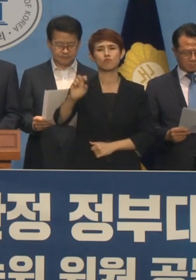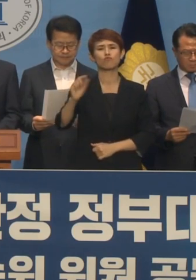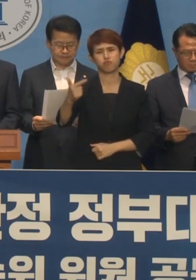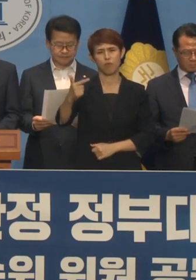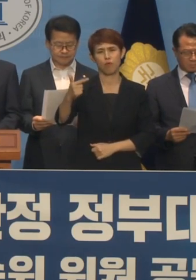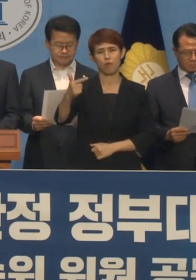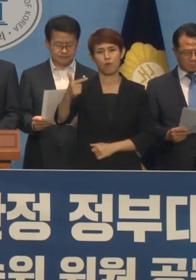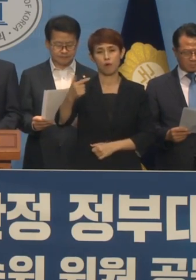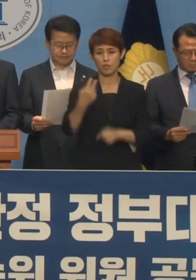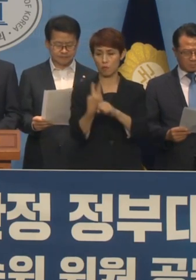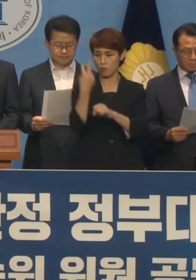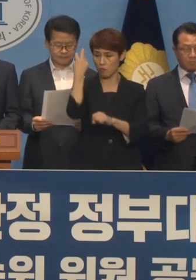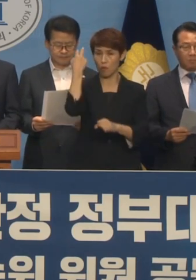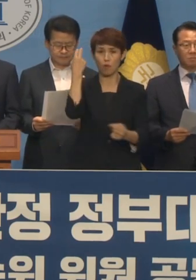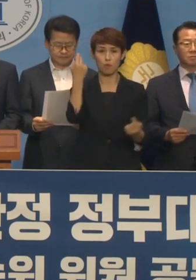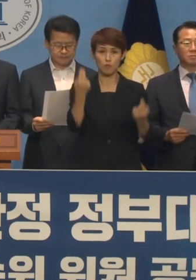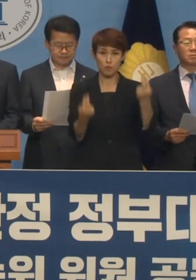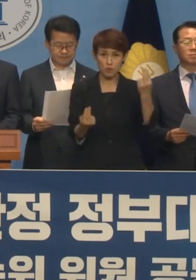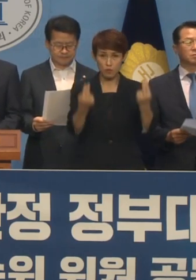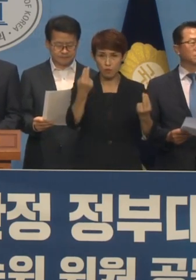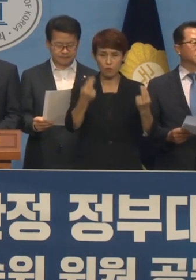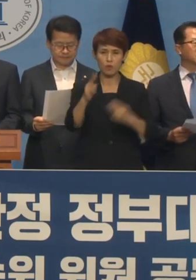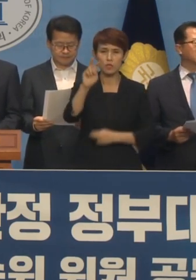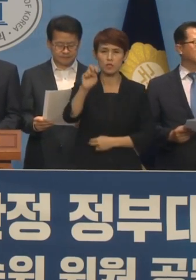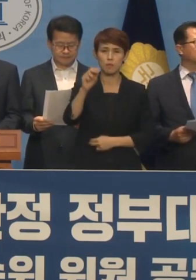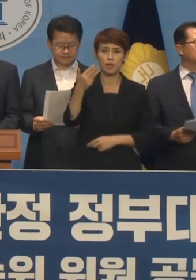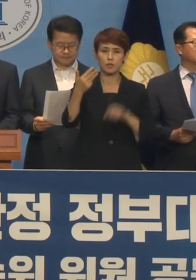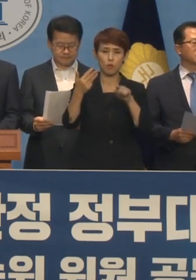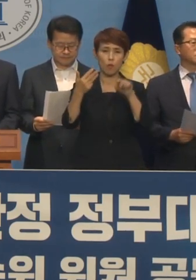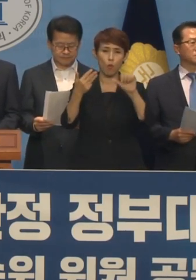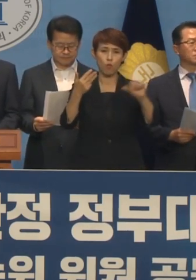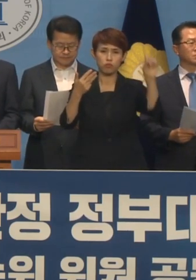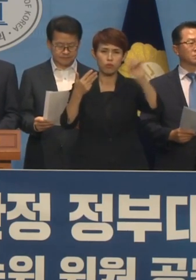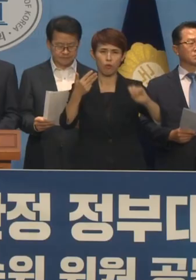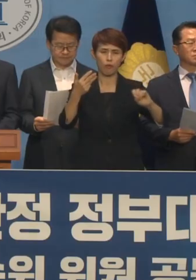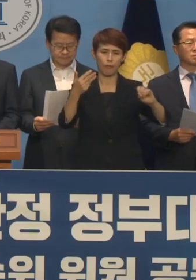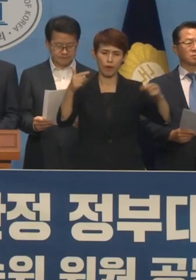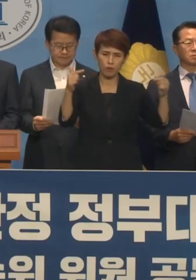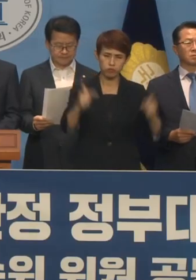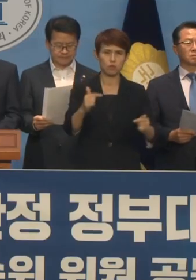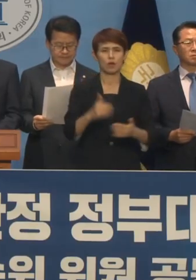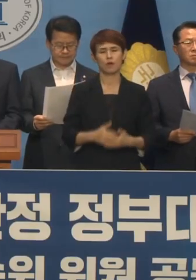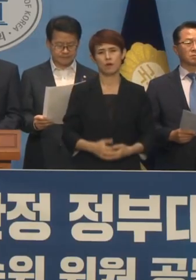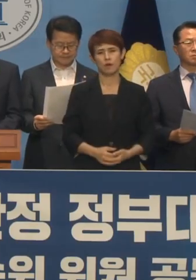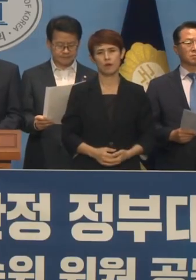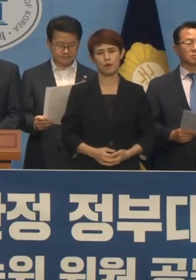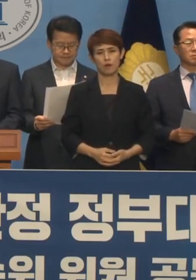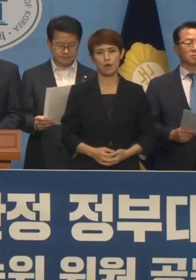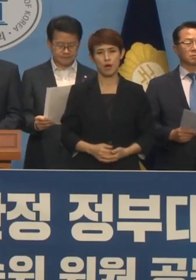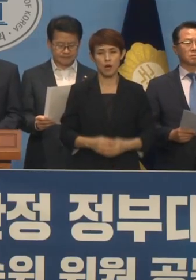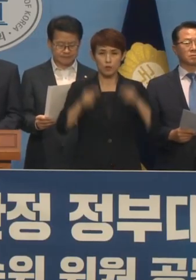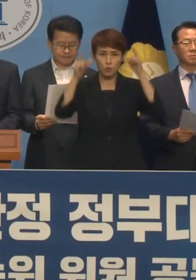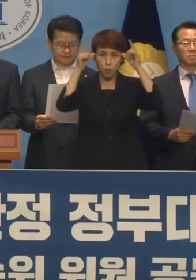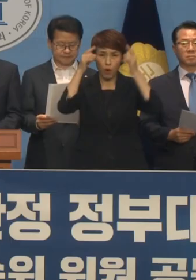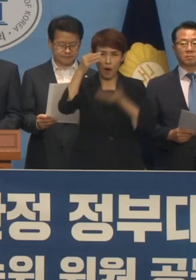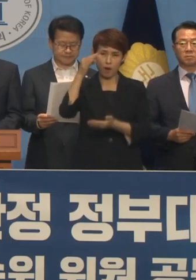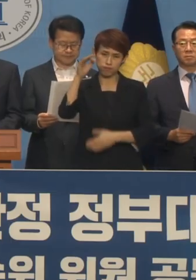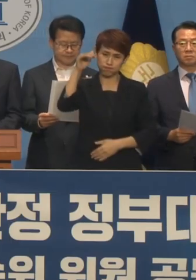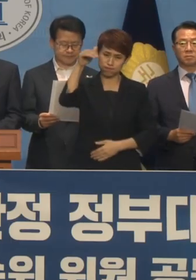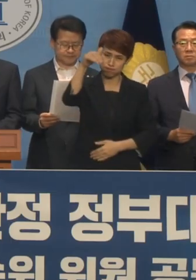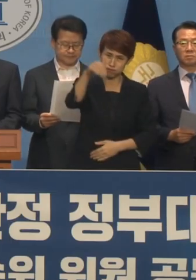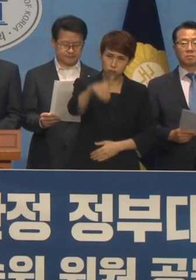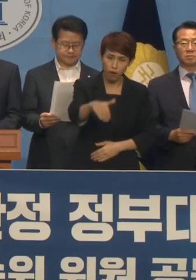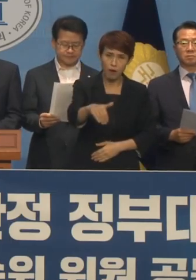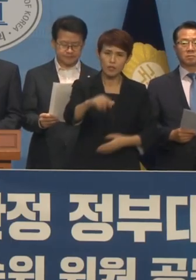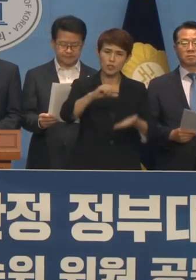15,126원으로 3년 전보다 28.5%나 하락했다. 한우 가격 하락은